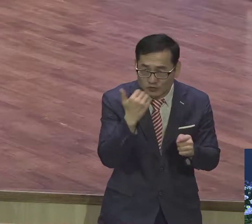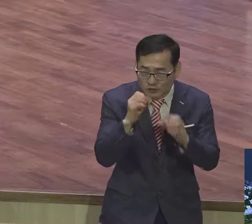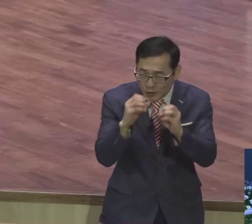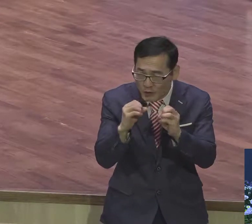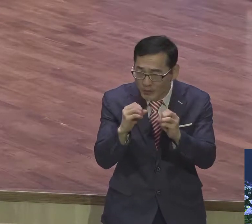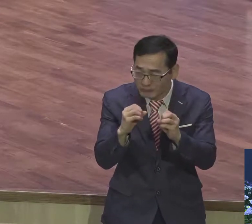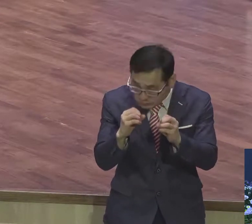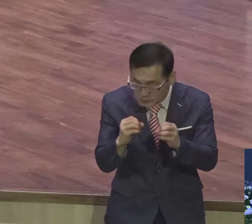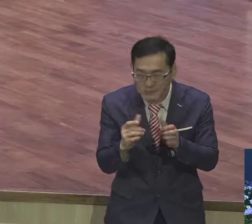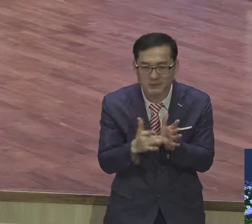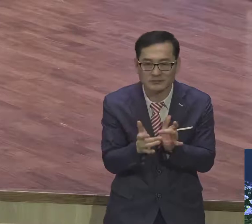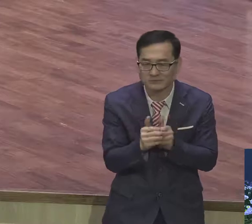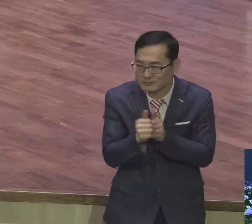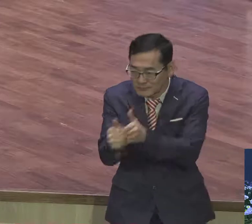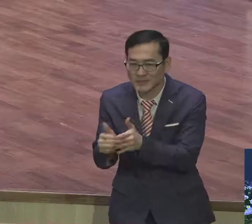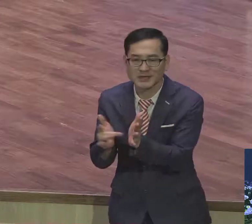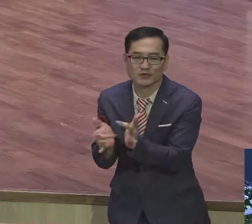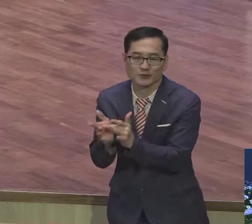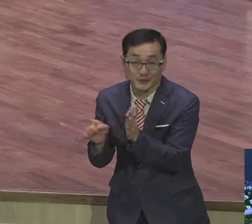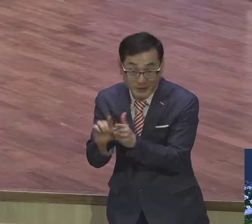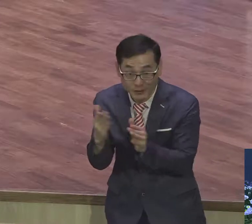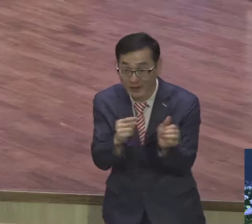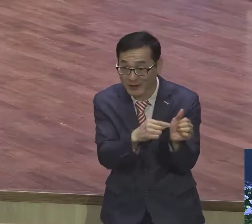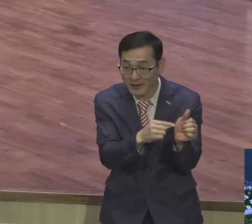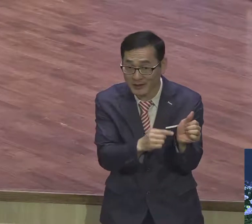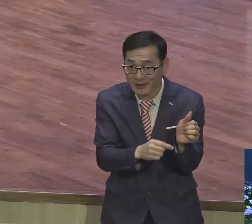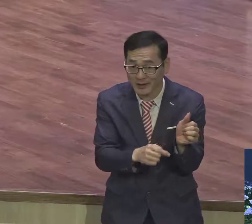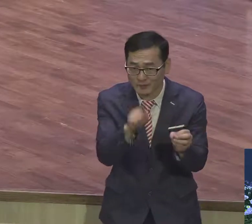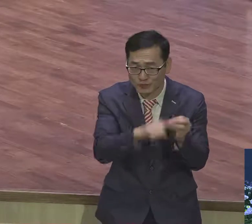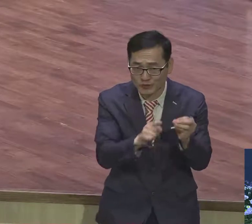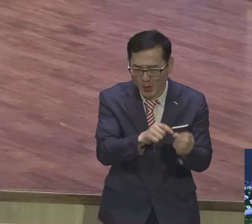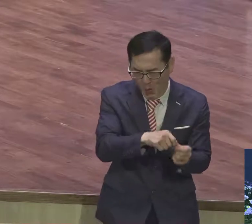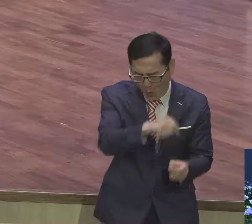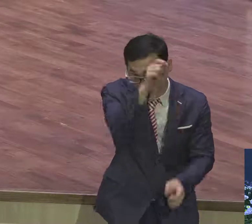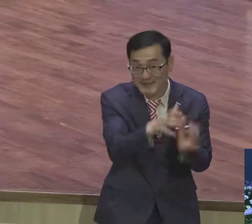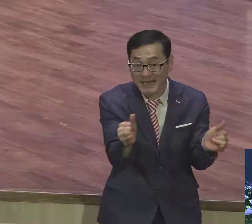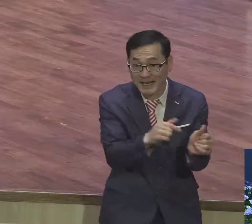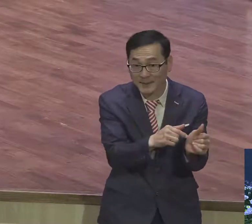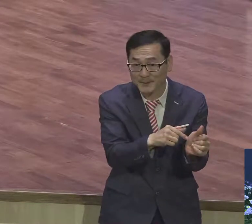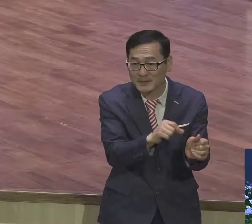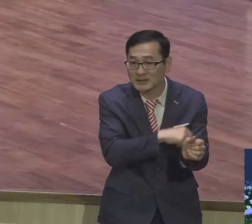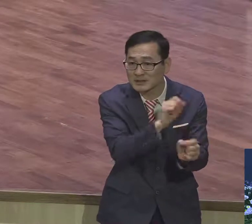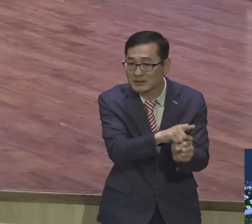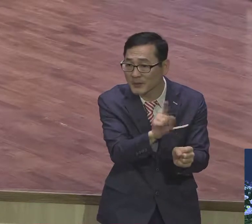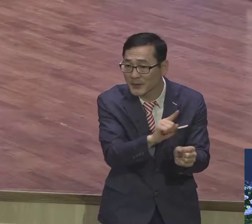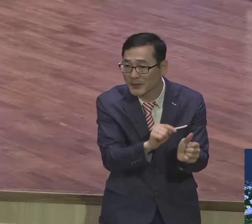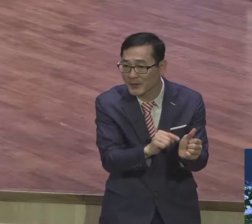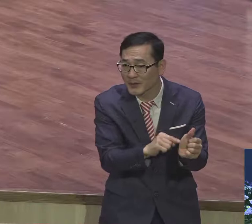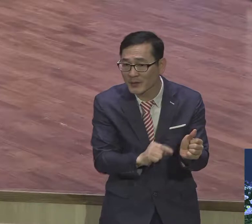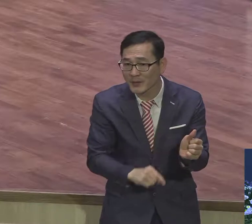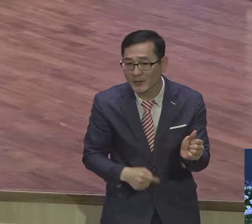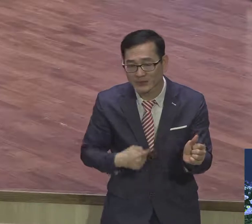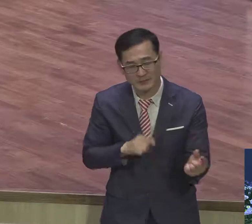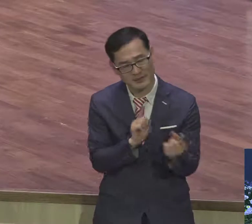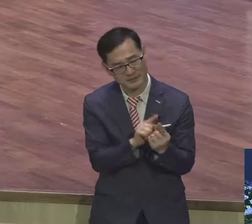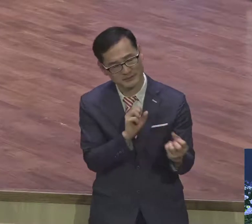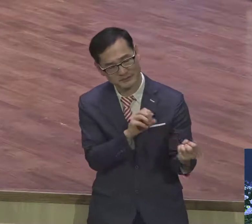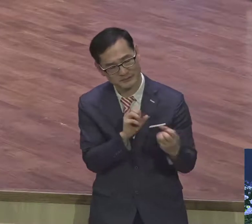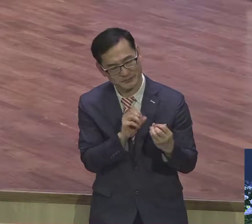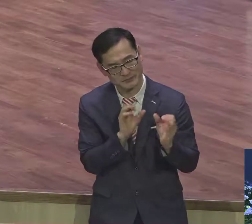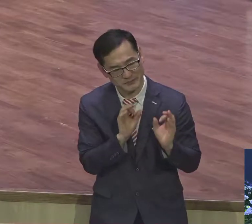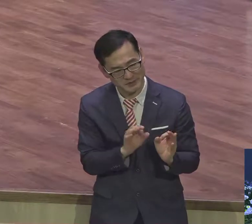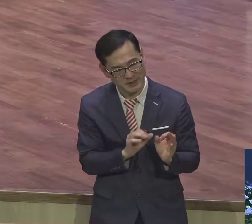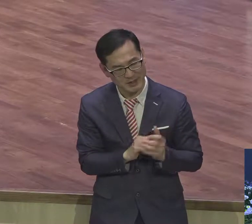예수 믿고 교회에 나왔어요 불교 오래 다니는 사람들 특징이 있습니다 오래 다니는 사람들은요 내가 이렇게 만나고 어디서 뭐